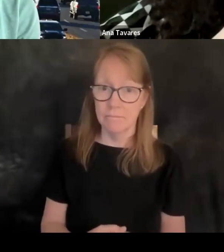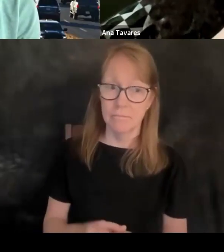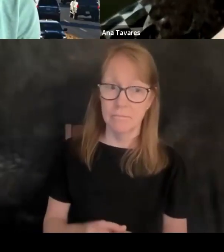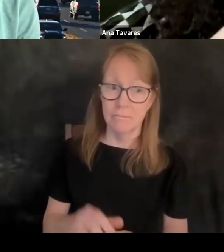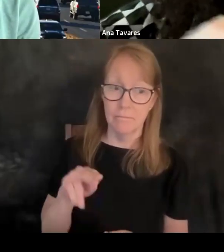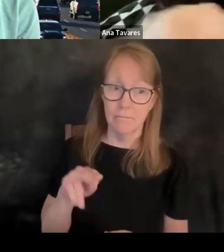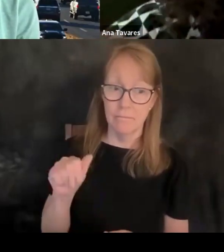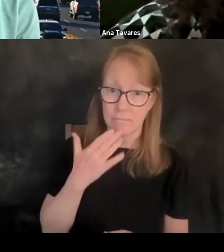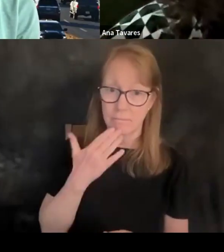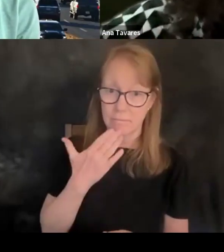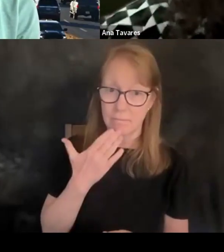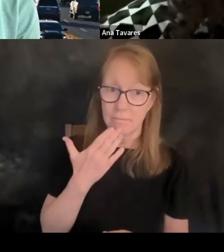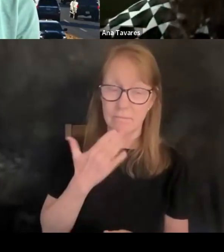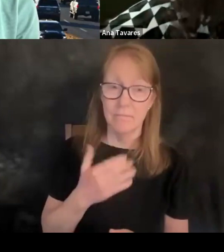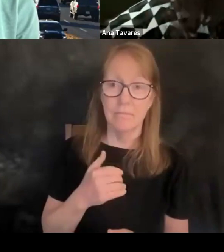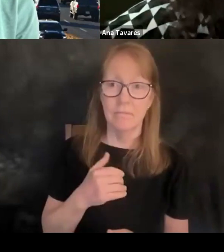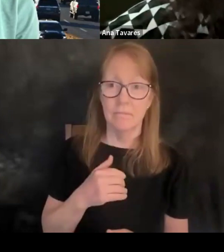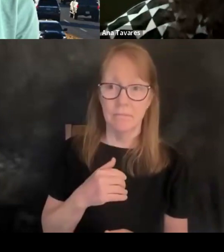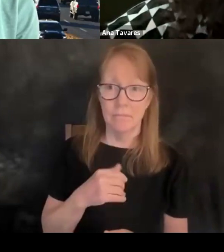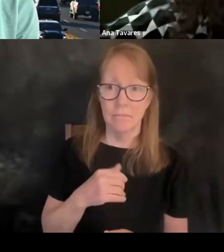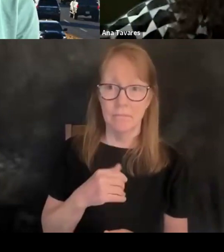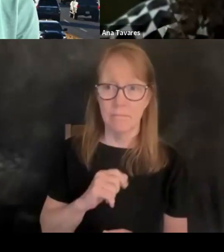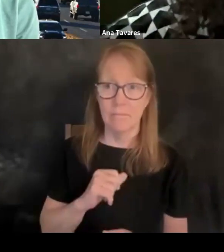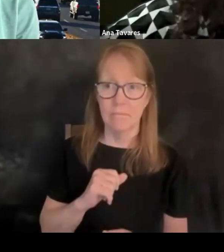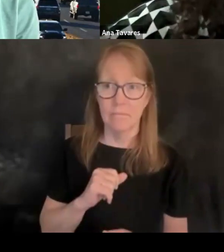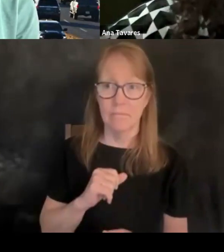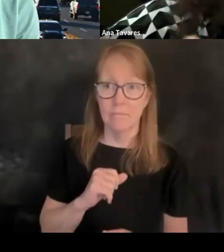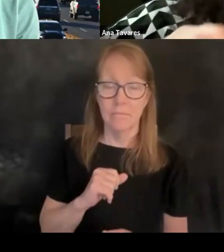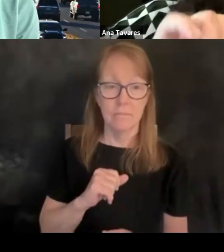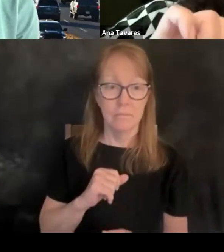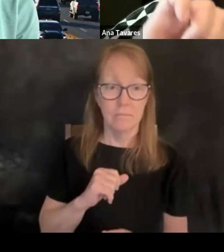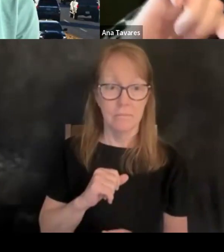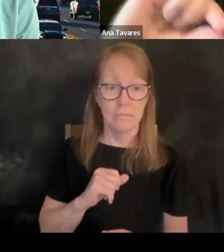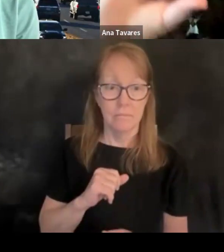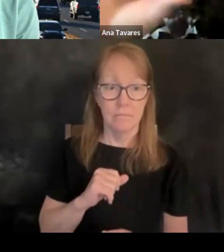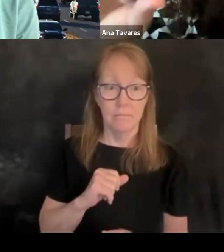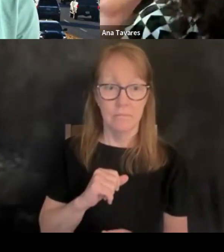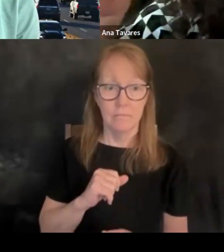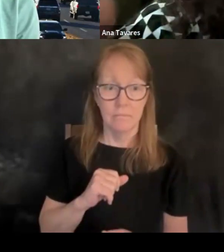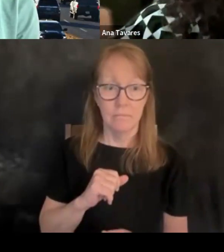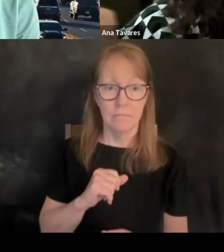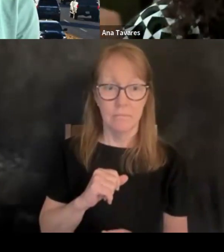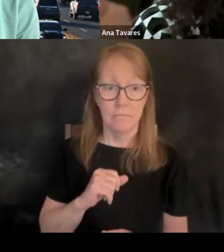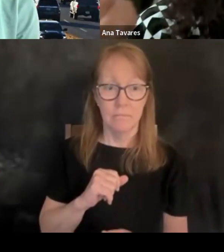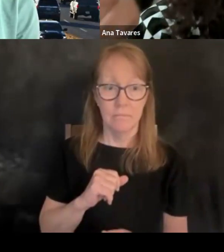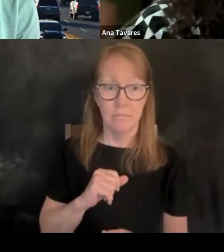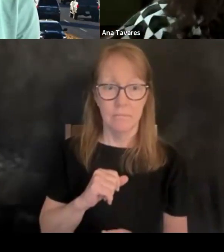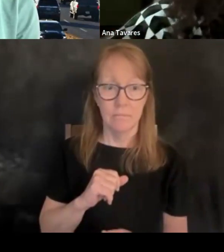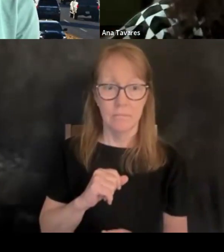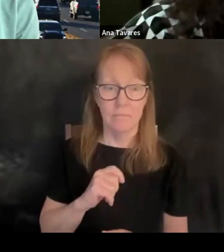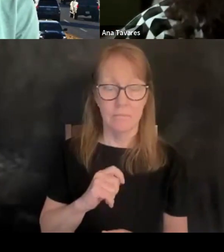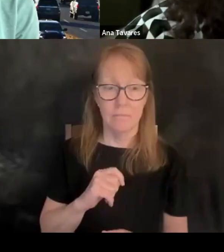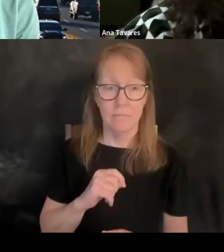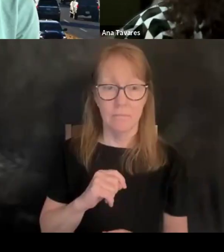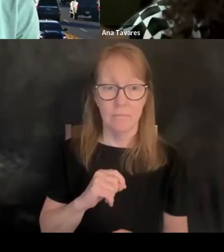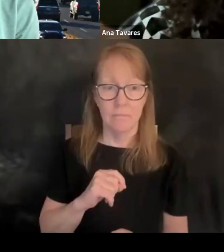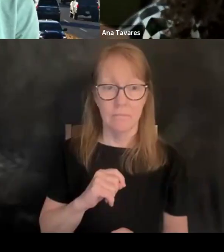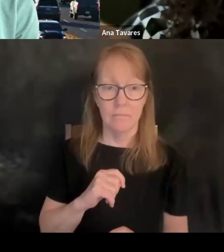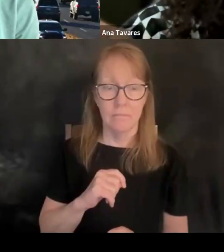noches. Oh, y buenas noches, pero no me enganche porque quiero asegurar que usted tenga la conexión con la persona